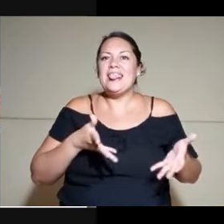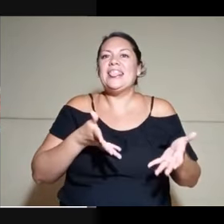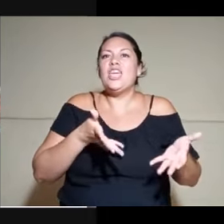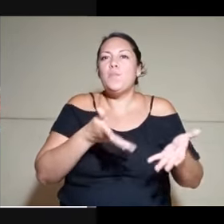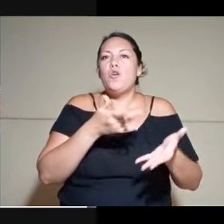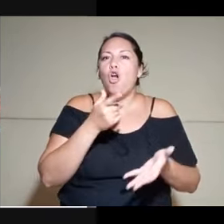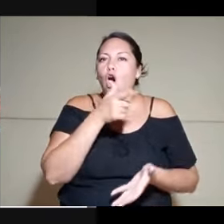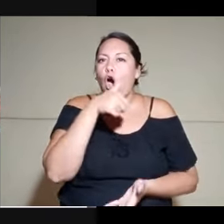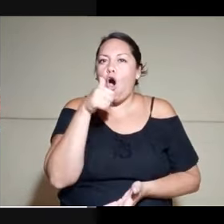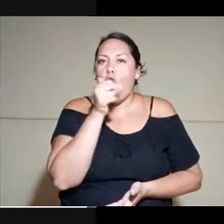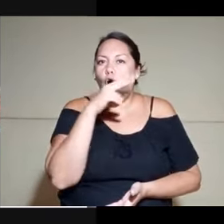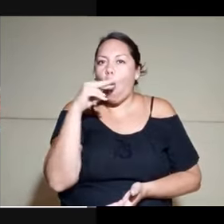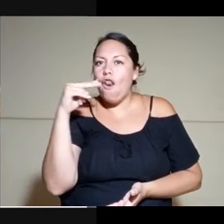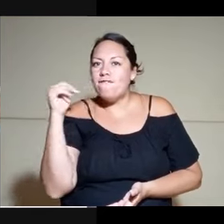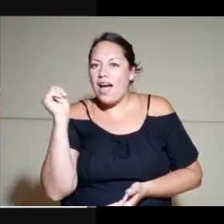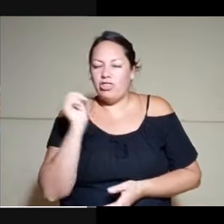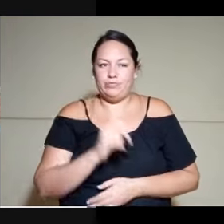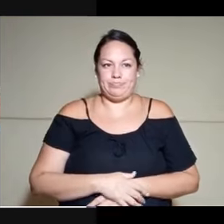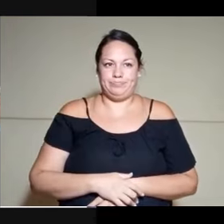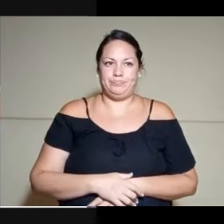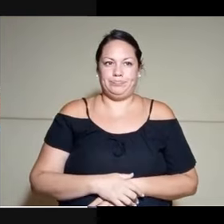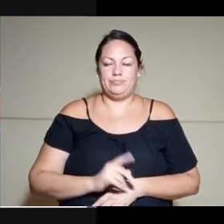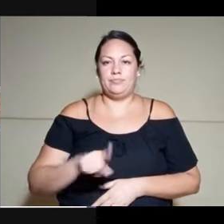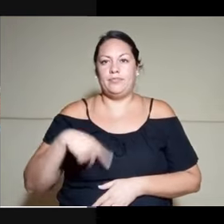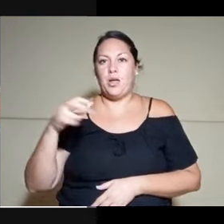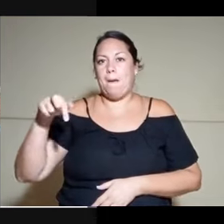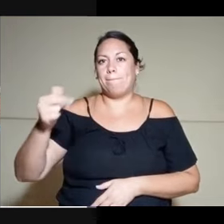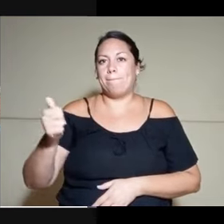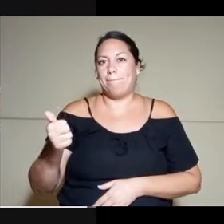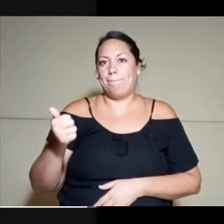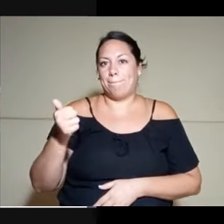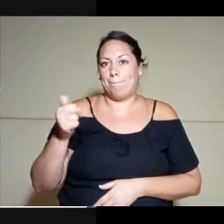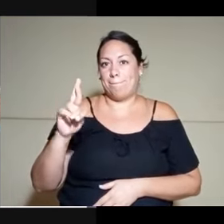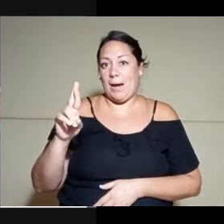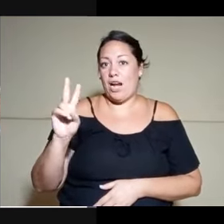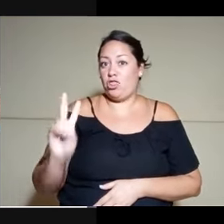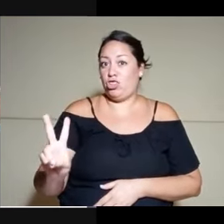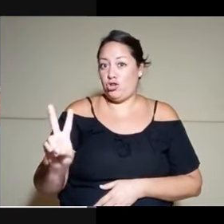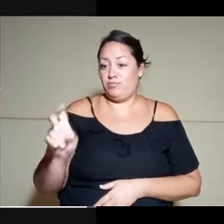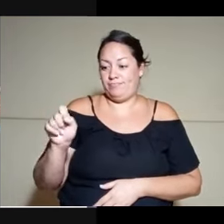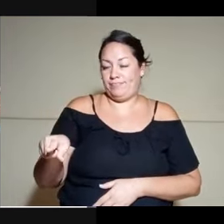frontal o entorrinal esta zona, y ahí llega el estímulo del olfato.